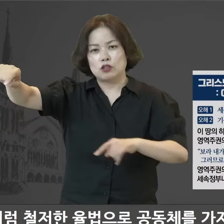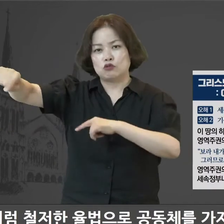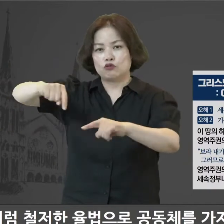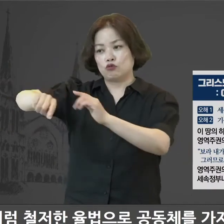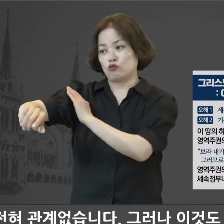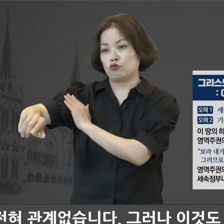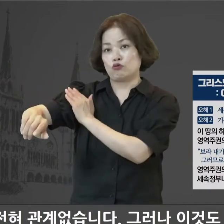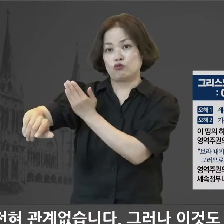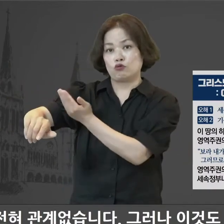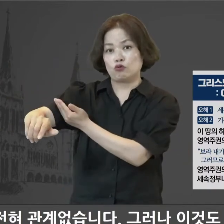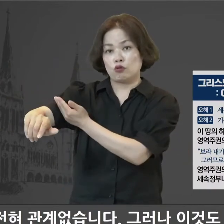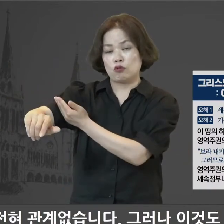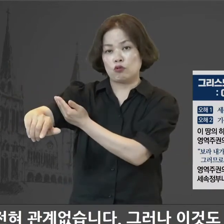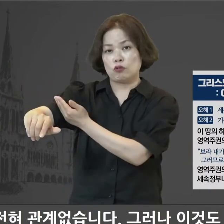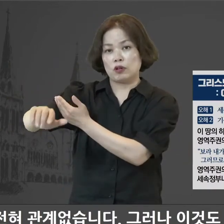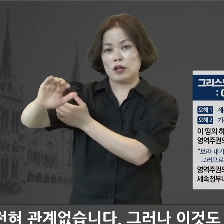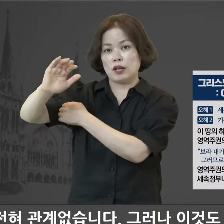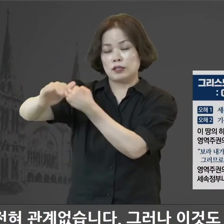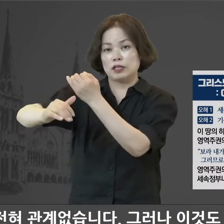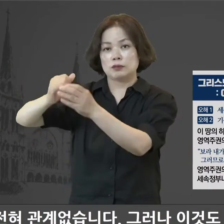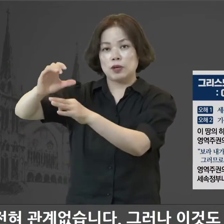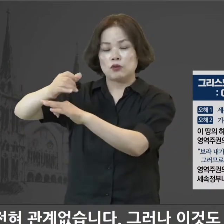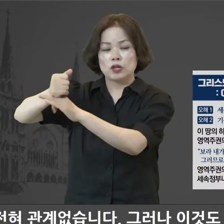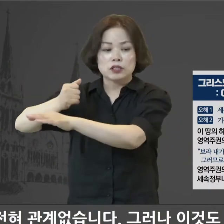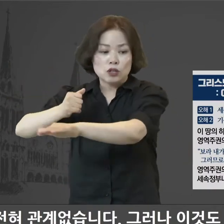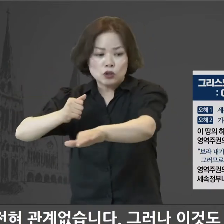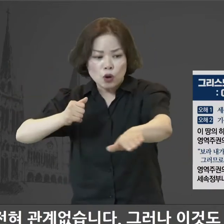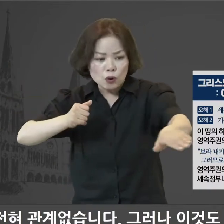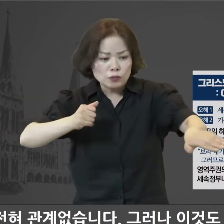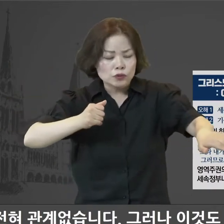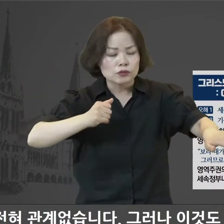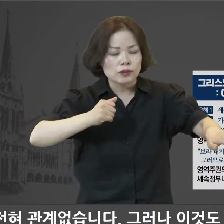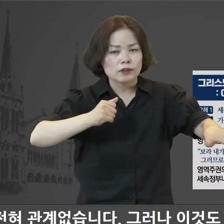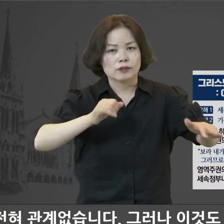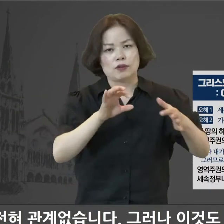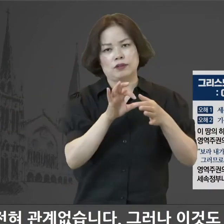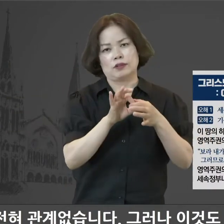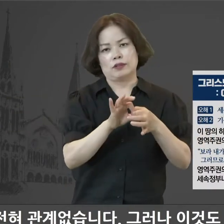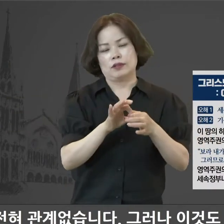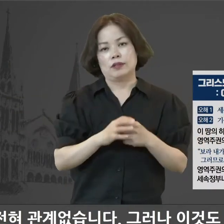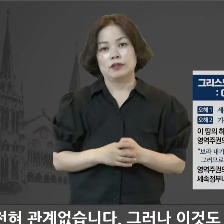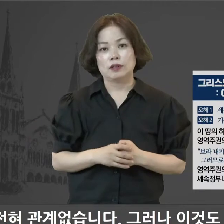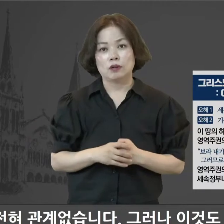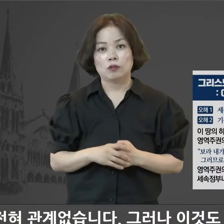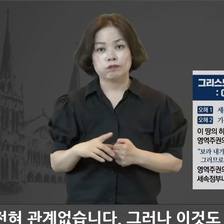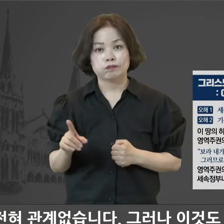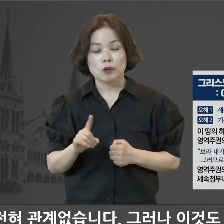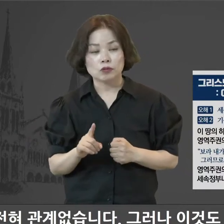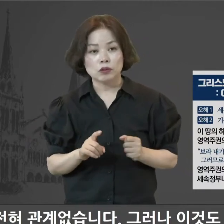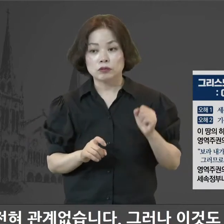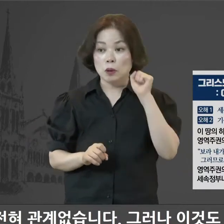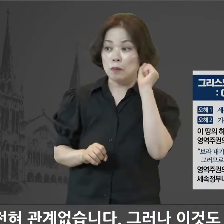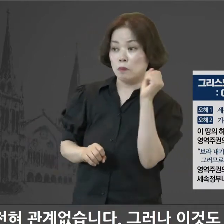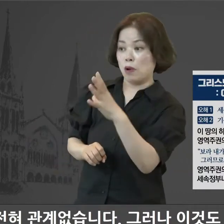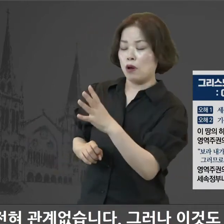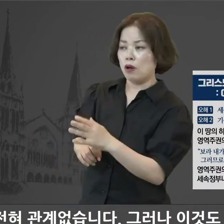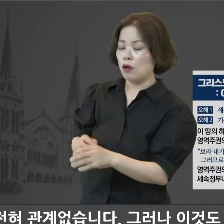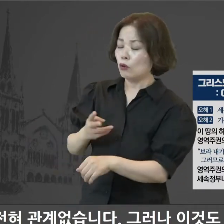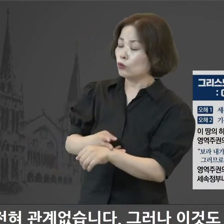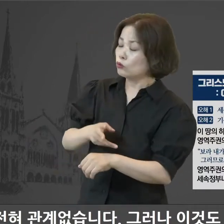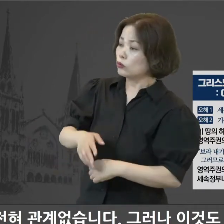그리고 예수님의 왕권을 얘기하는 것은 저와 여러분의 관계된 문제예요. 그래서 어떤 분이 저한테 항의하시면서,